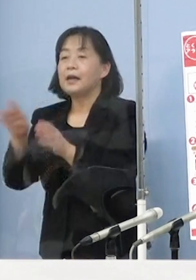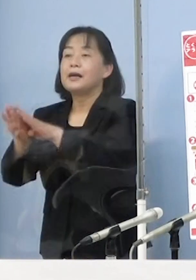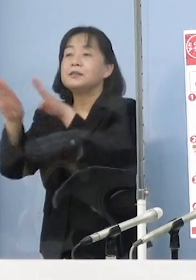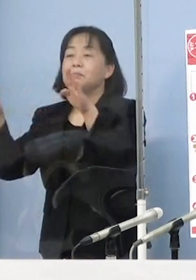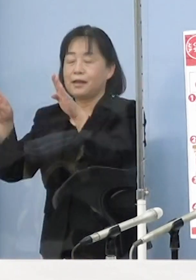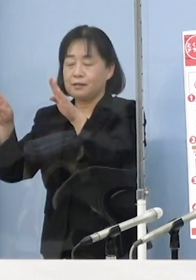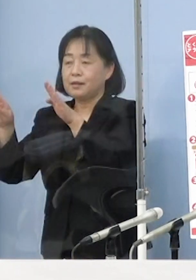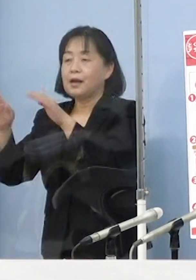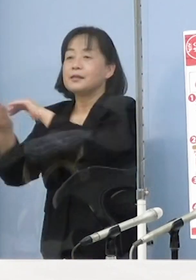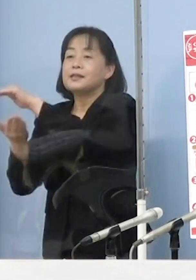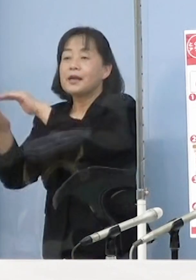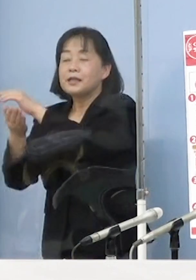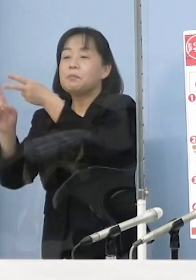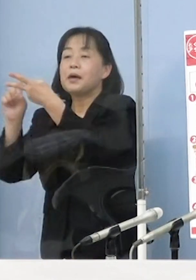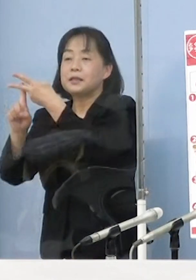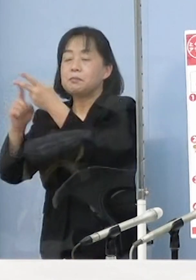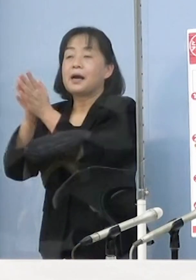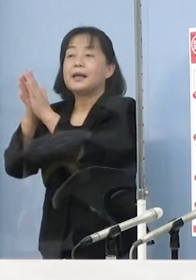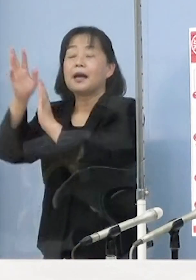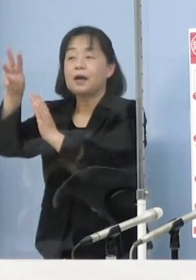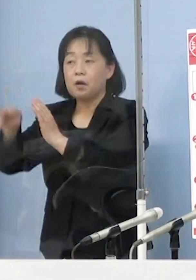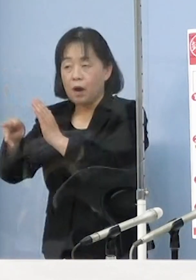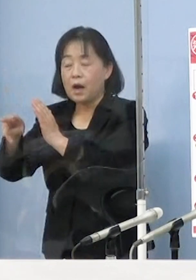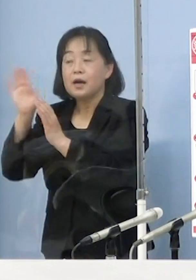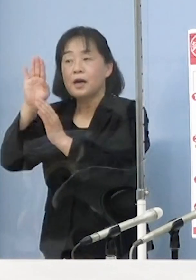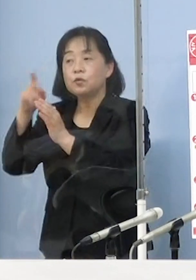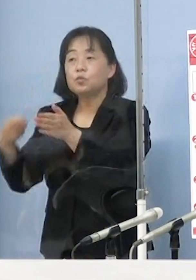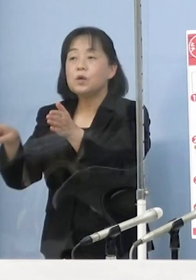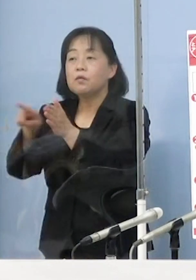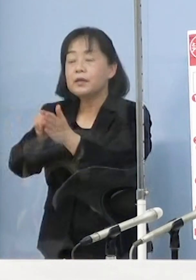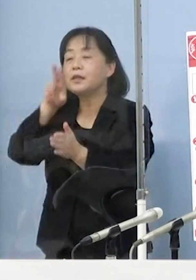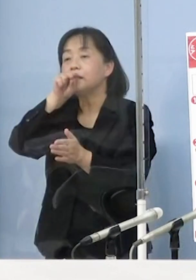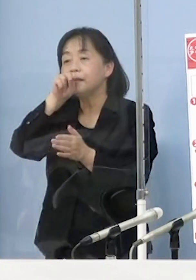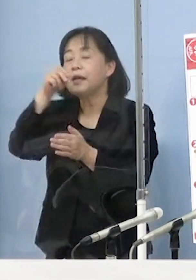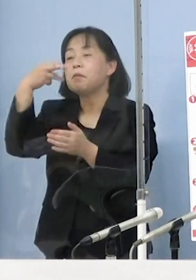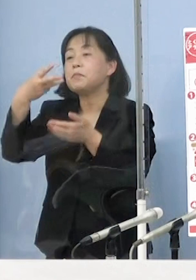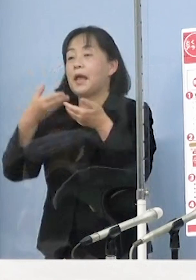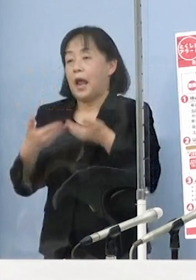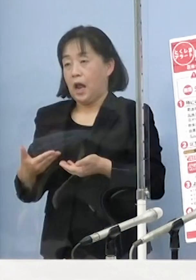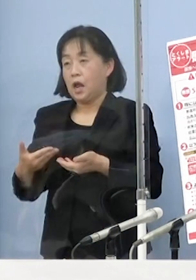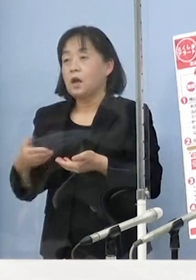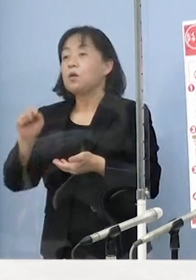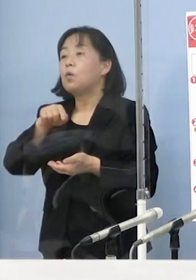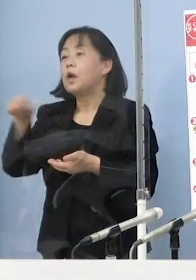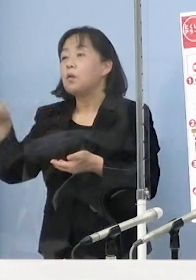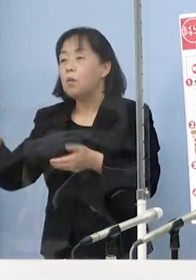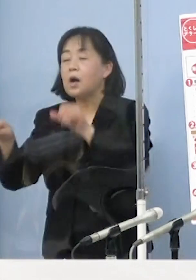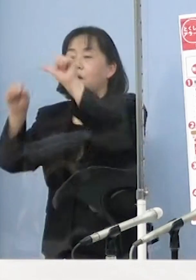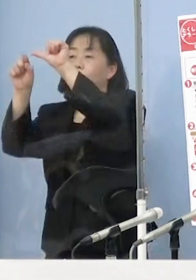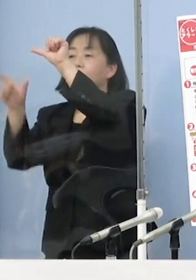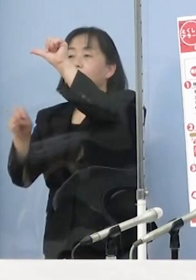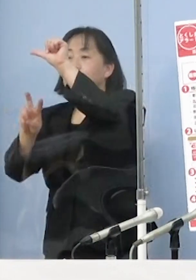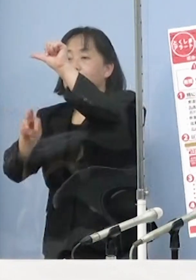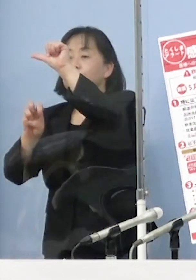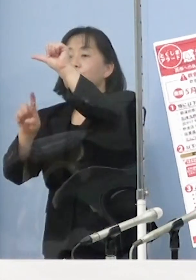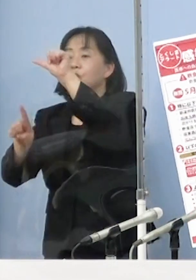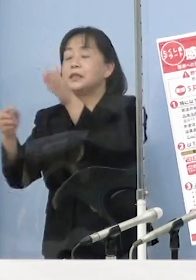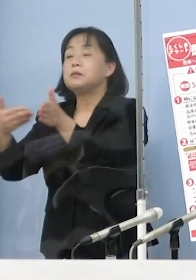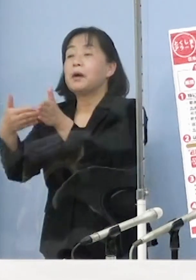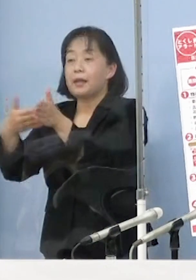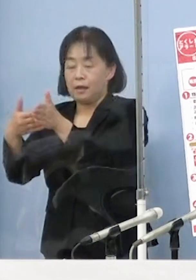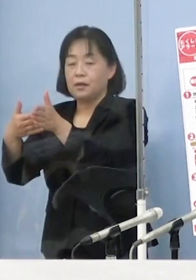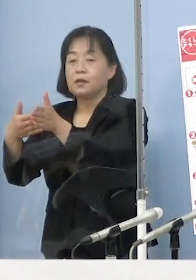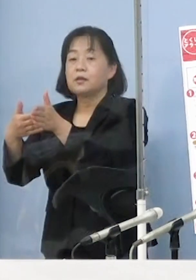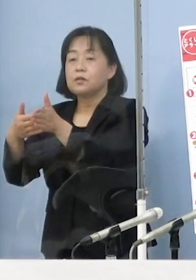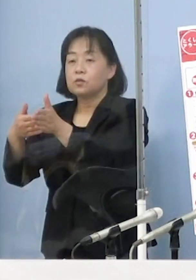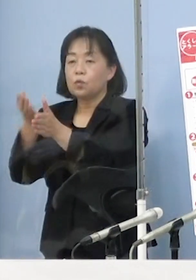千葉、神奈川、そしてその後加わった岐阜、三重、ここは5月の31日まで、そしてさ